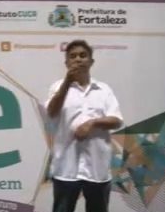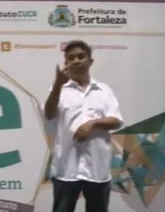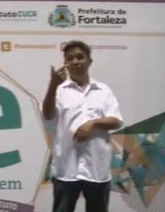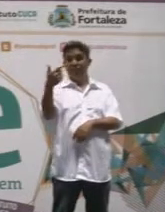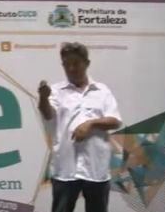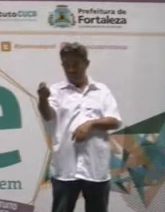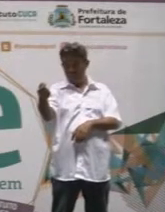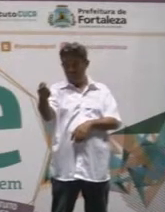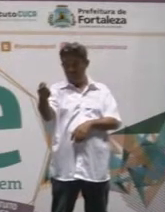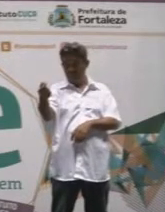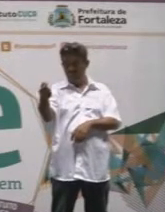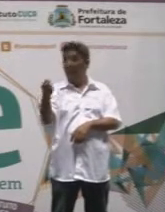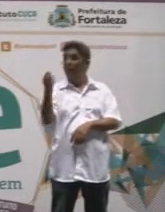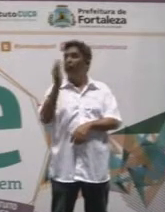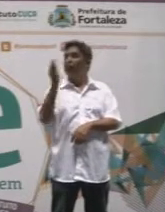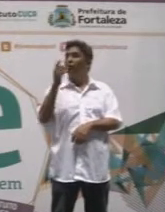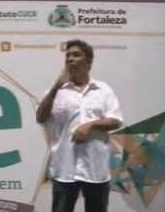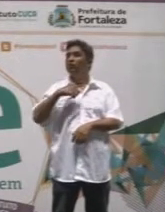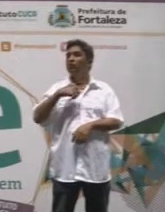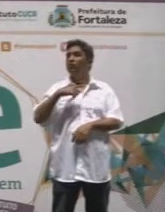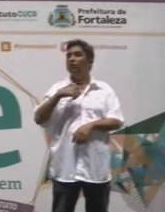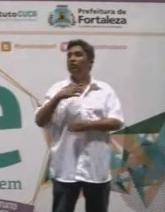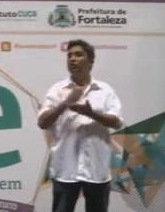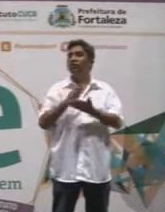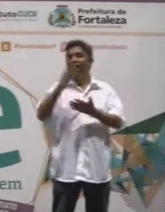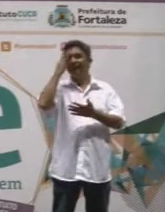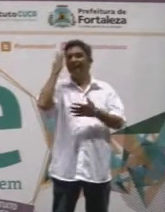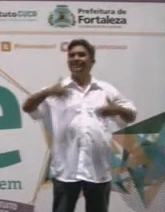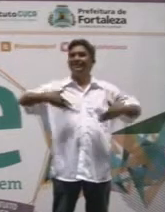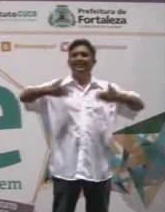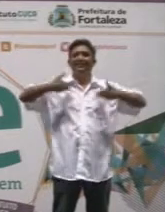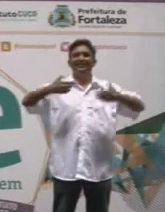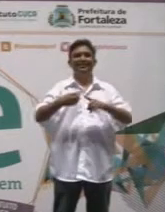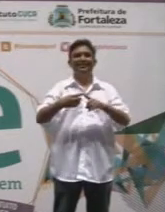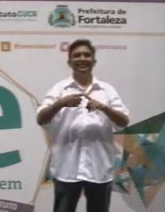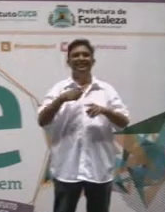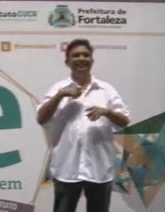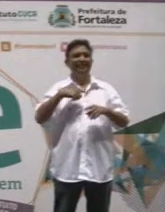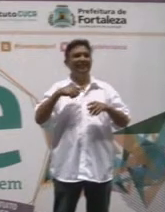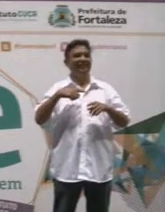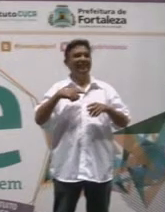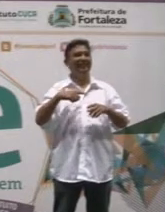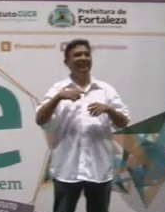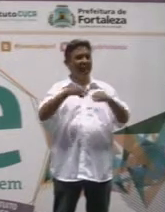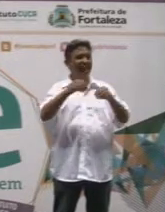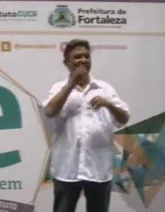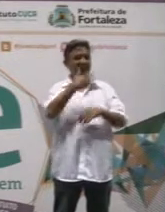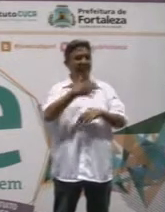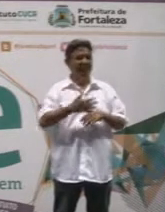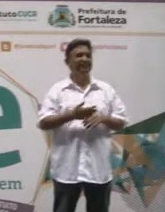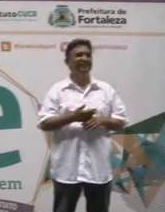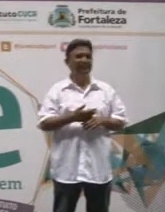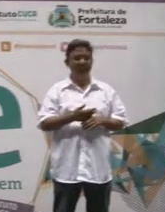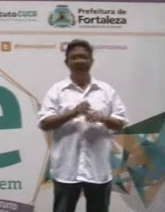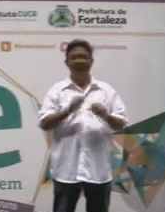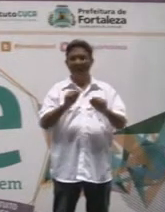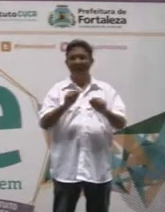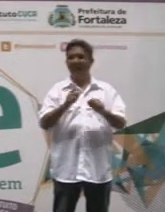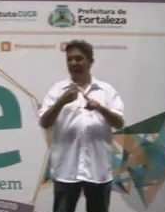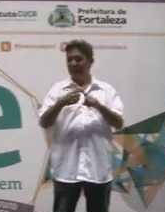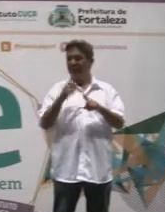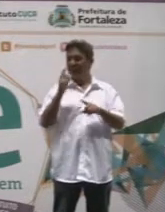2020. Muito bem. Quem aqui é do Baturité? Viu o pessoal aqui se animando? Aí, ó. Tá. Se tiver um sítiozinho lá, meu irmão, pode se preparar para